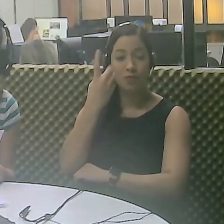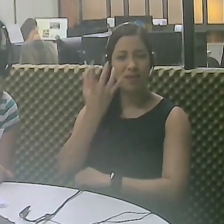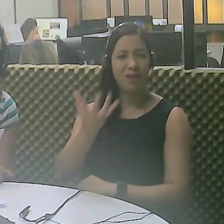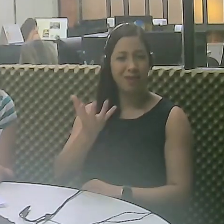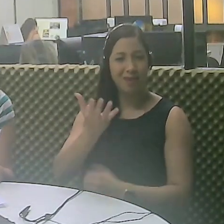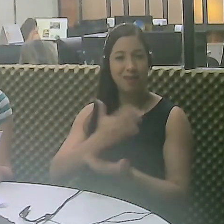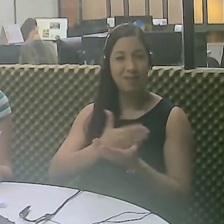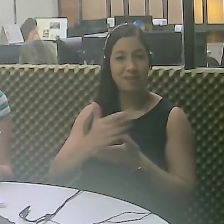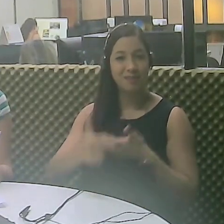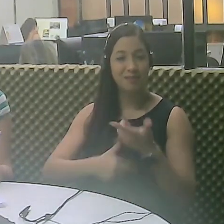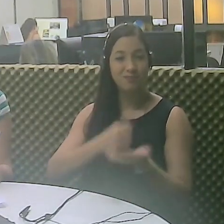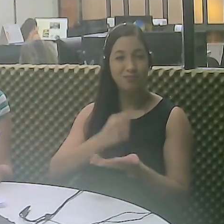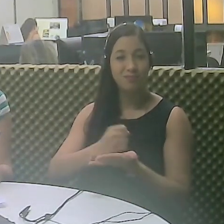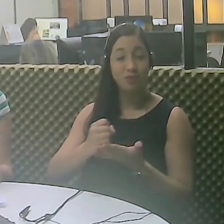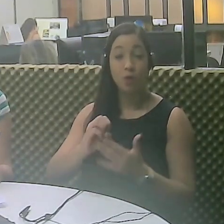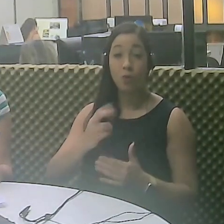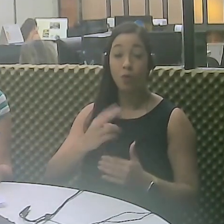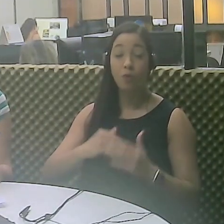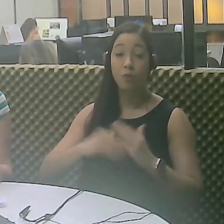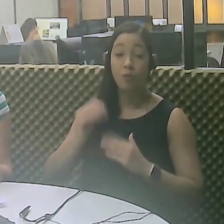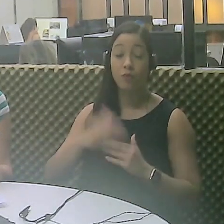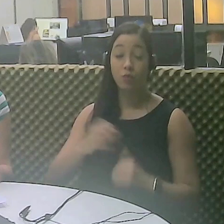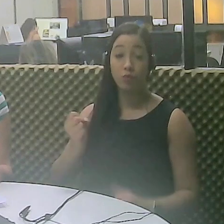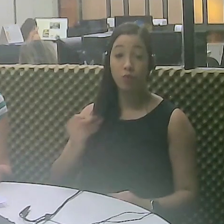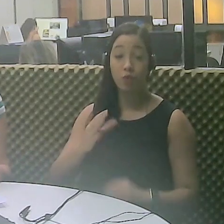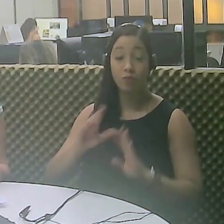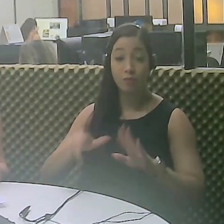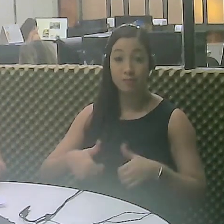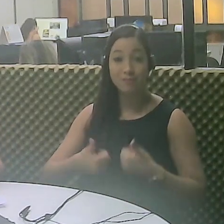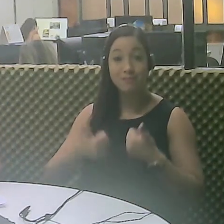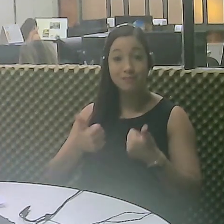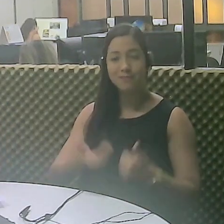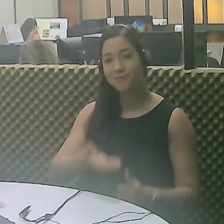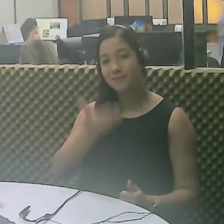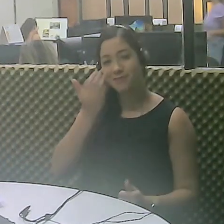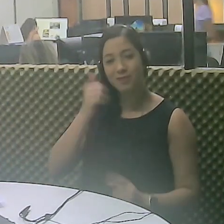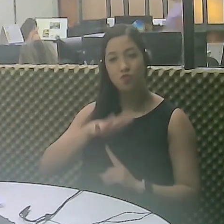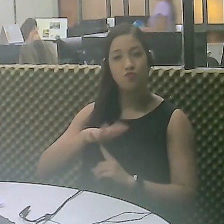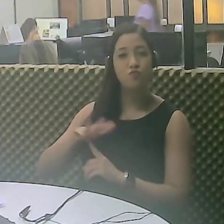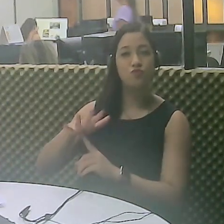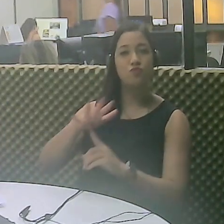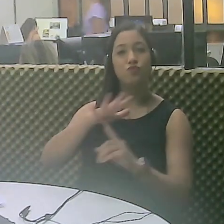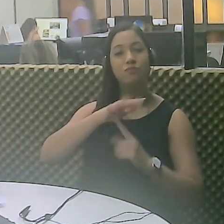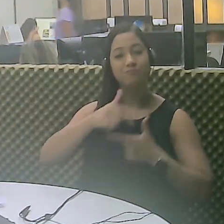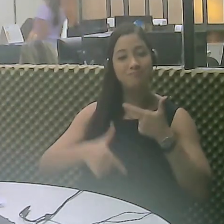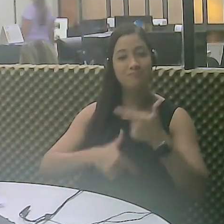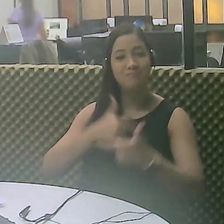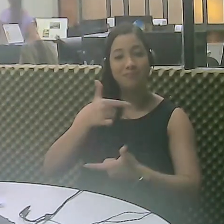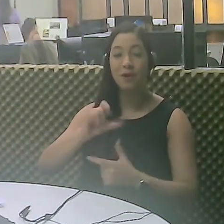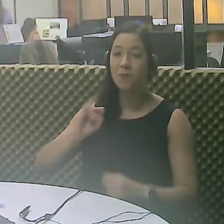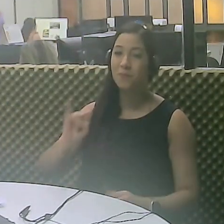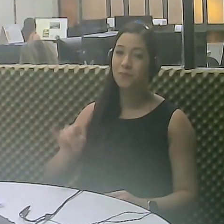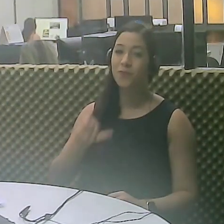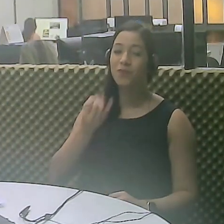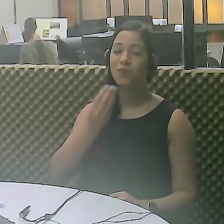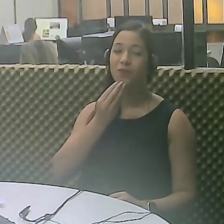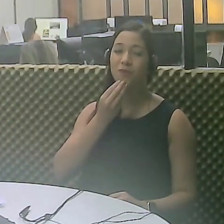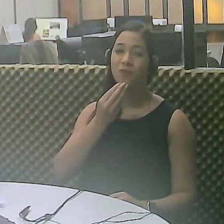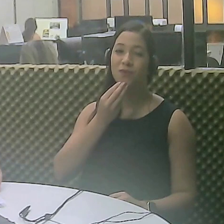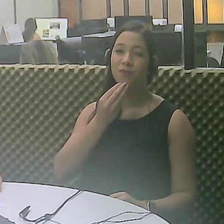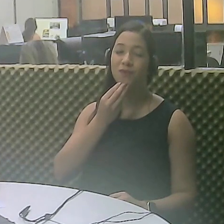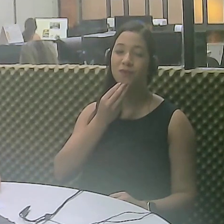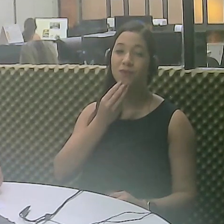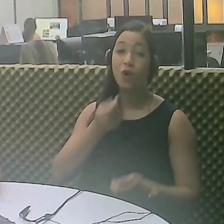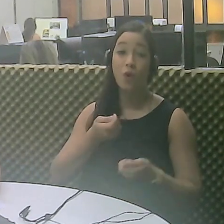começar a trabalhar ou mudar de área, melhorar na carreira? Vem pro mega feirão de empregos e aproveita a chance.